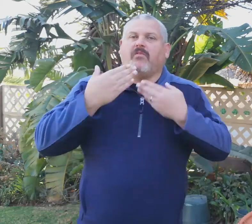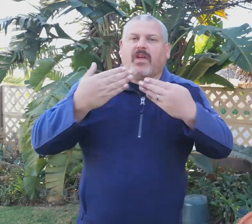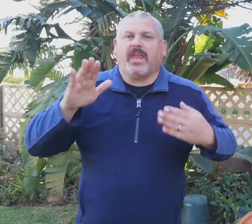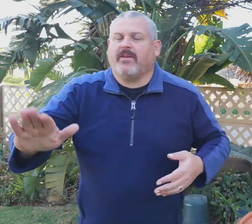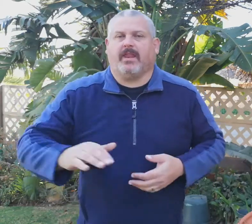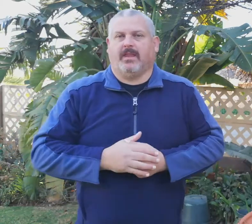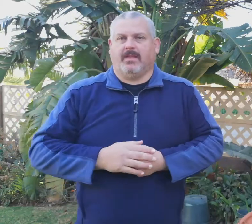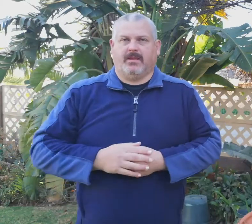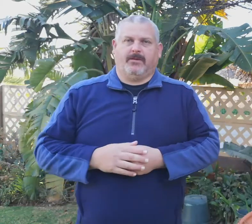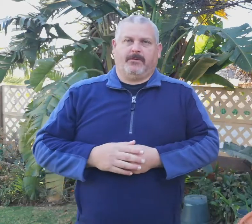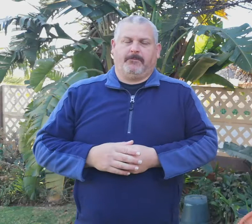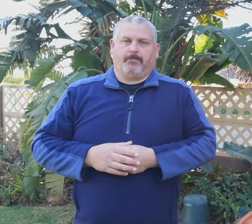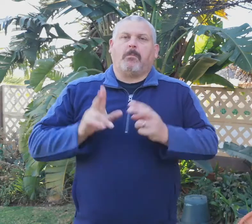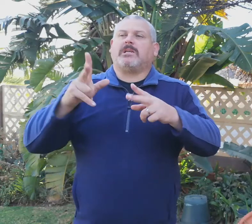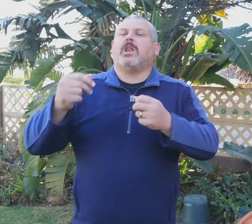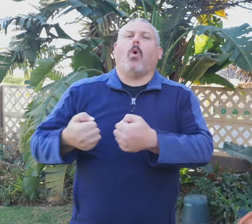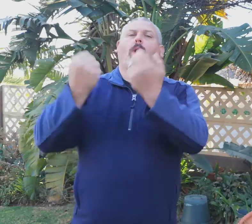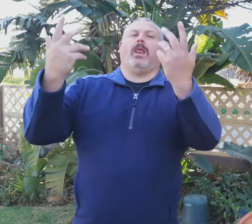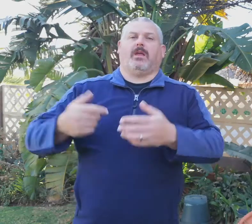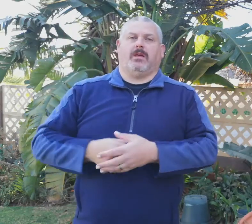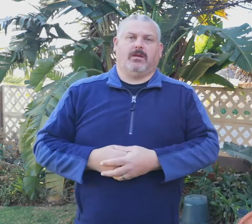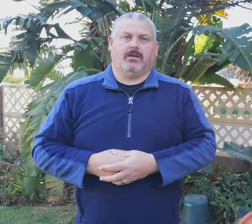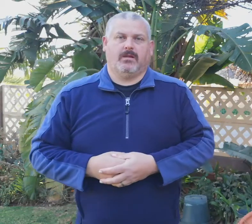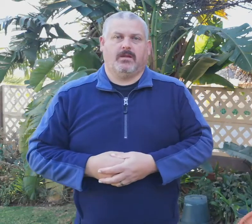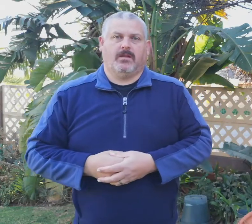Om het te geven nu. Misschien ongeluk.